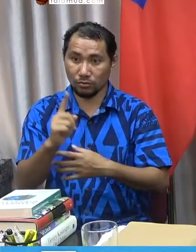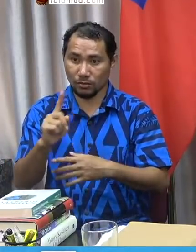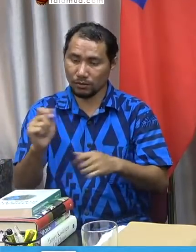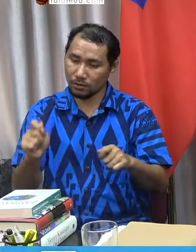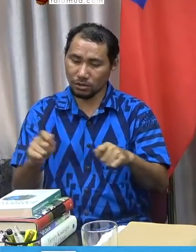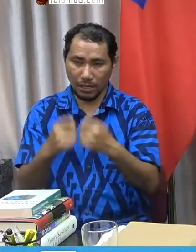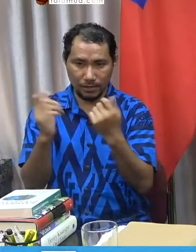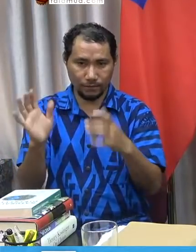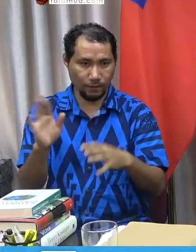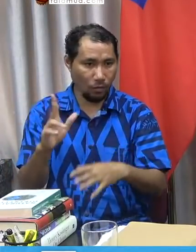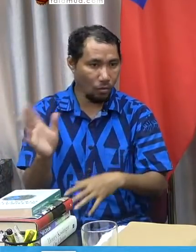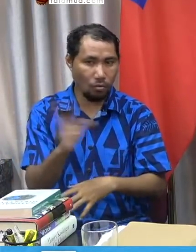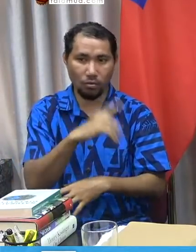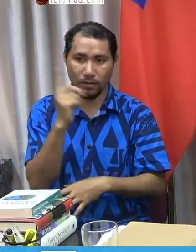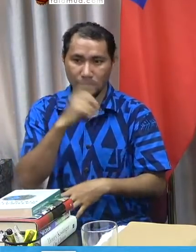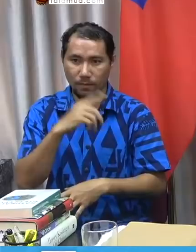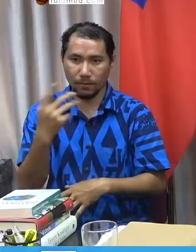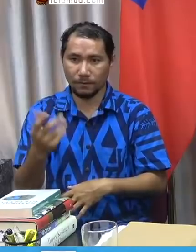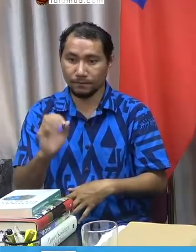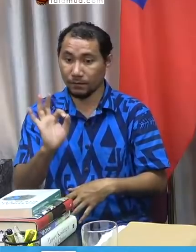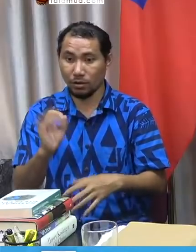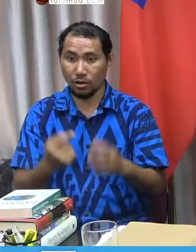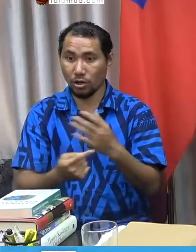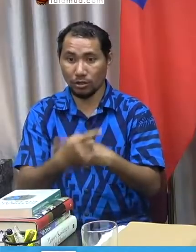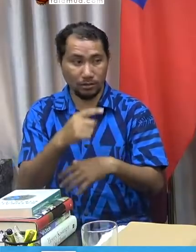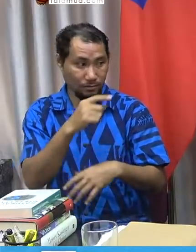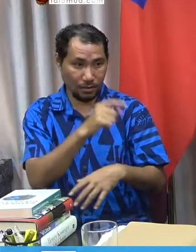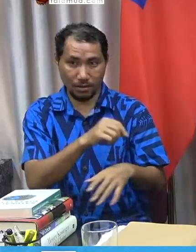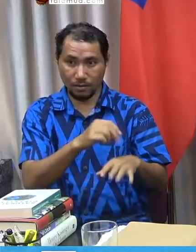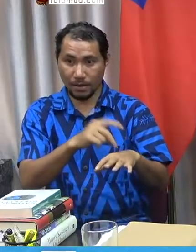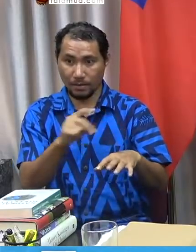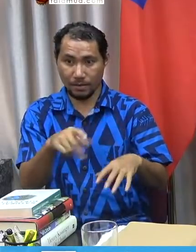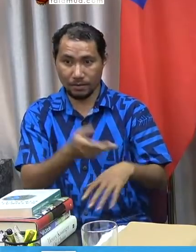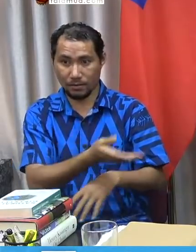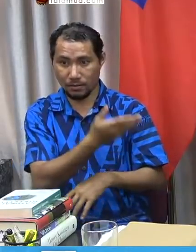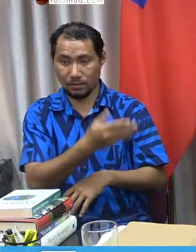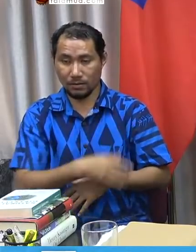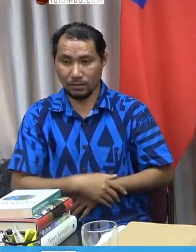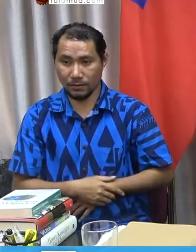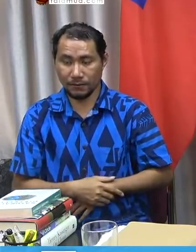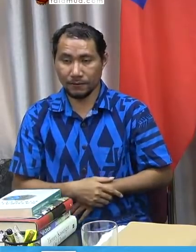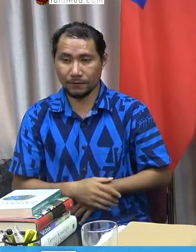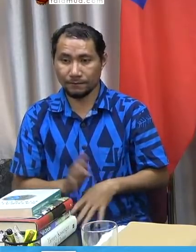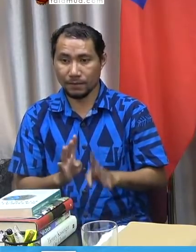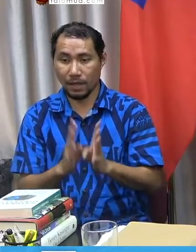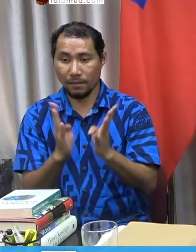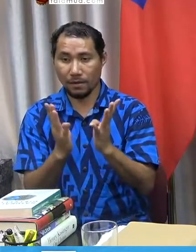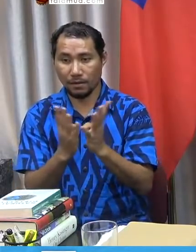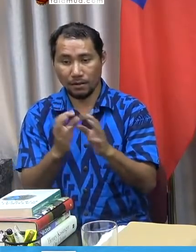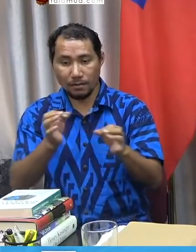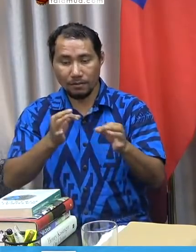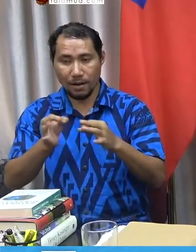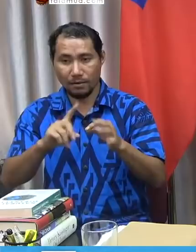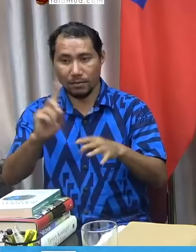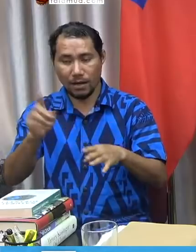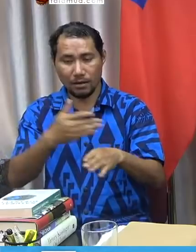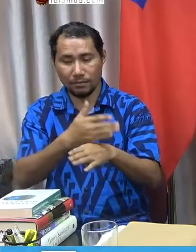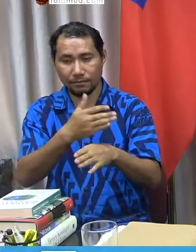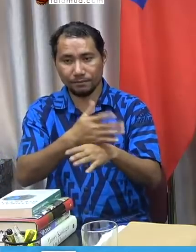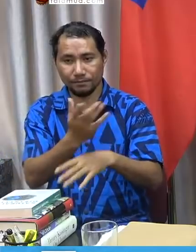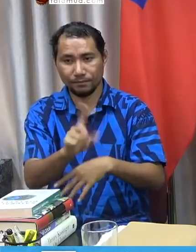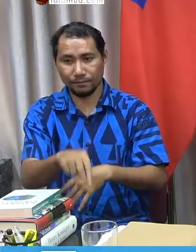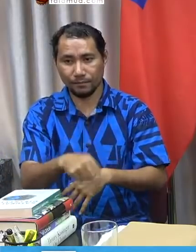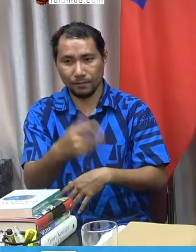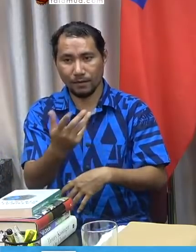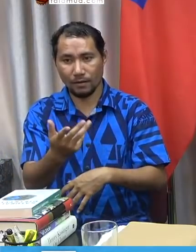tātou. E le ngatala mo le malo I le tau foi lea fuafua po le ale ngai o inga whai fo I ai.